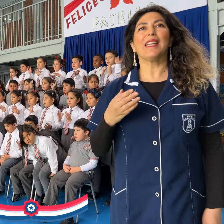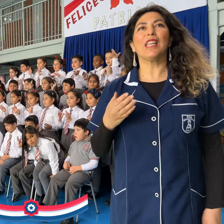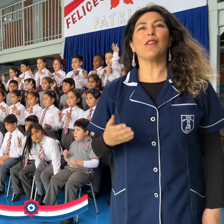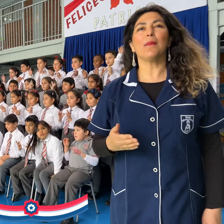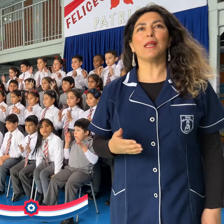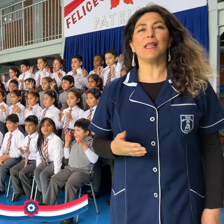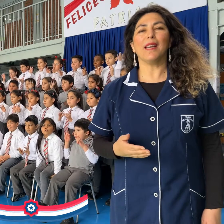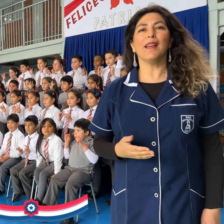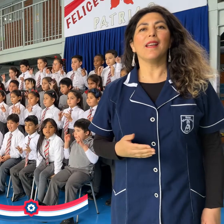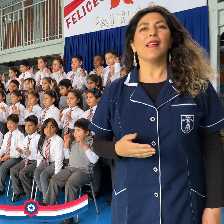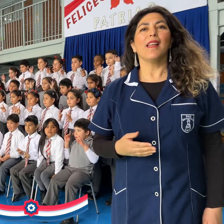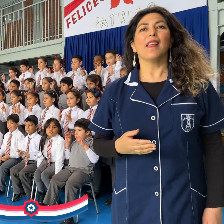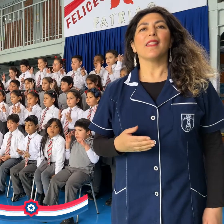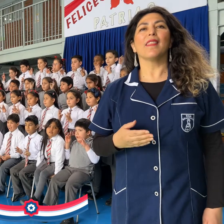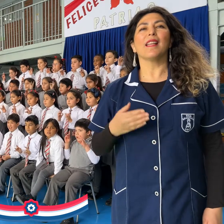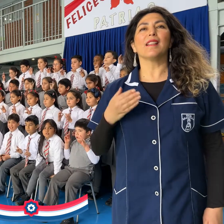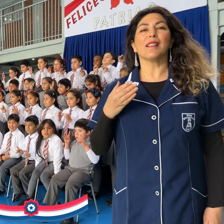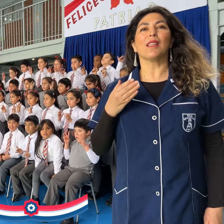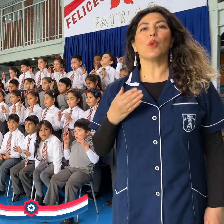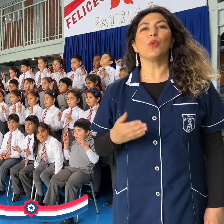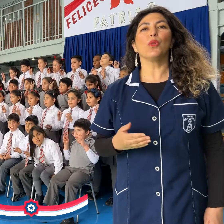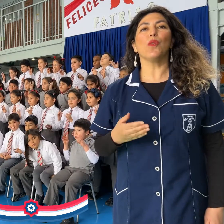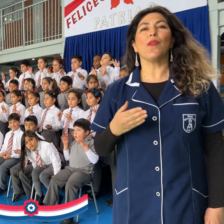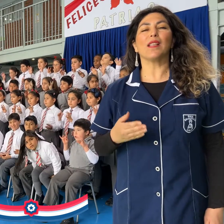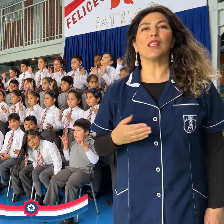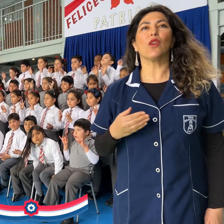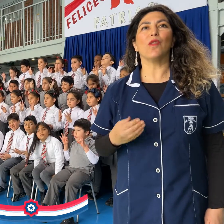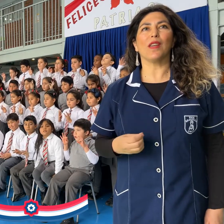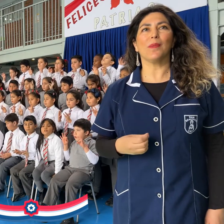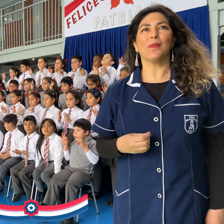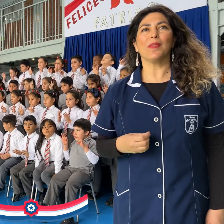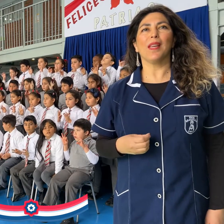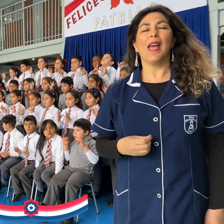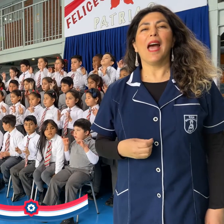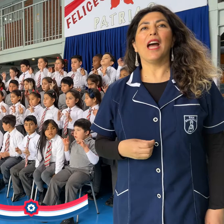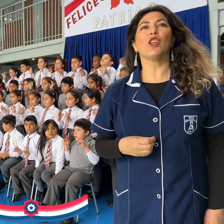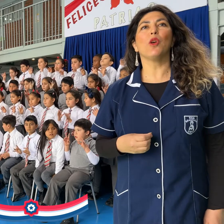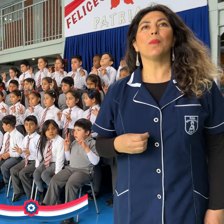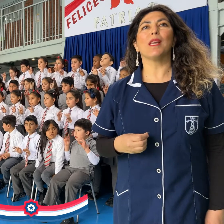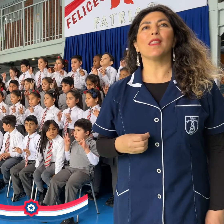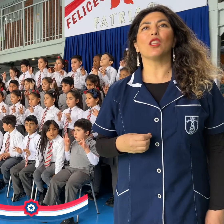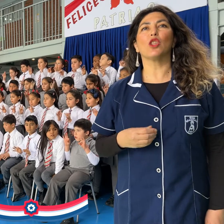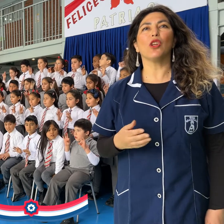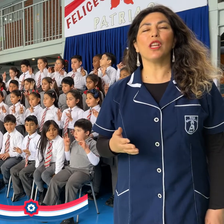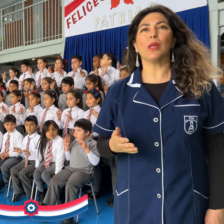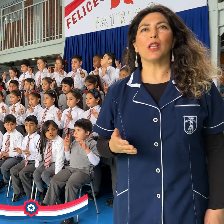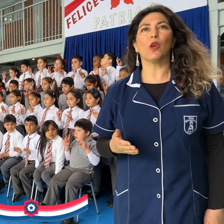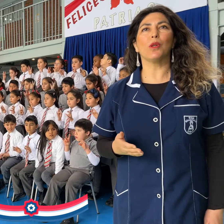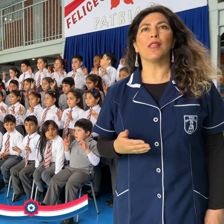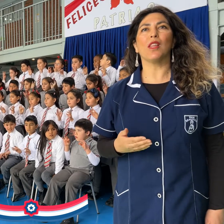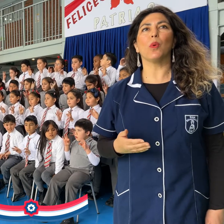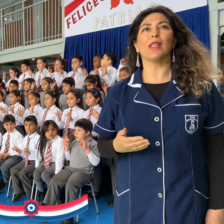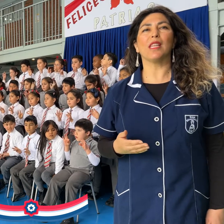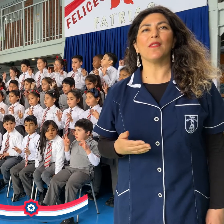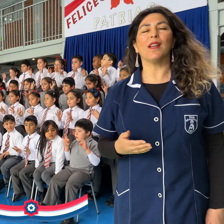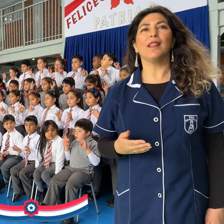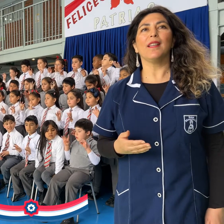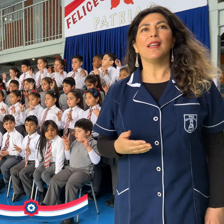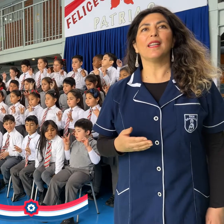Querida familia del segundo básico B, a nombre de toda nuestra comunidad educativa,